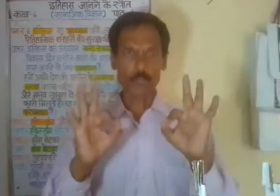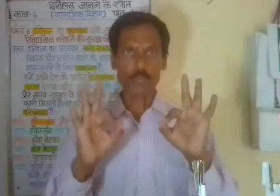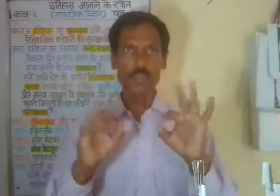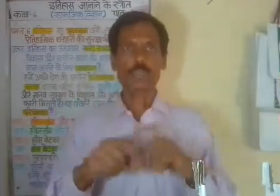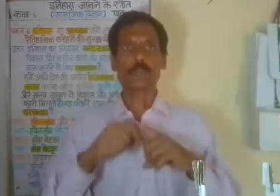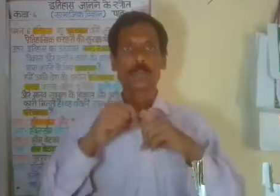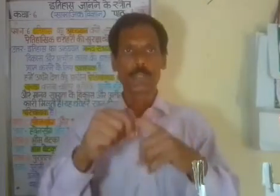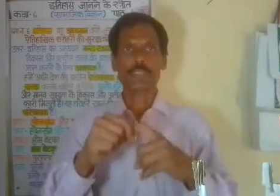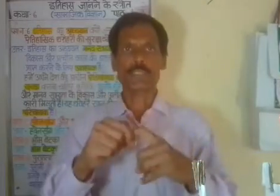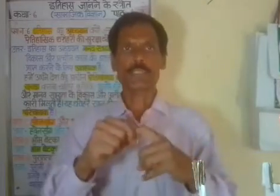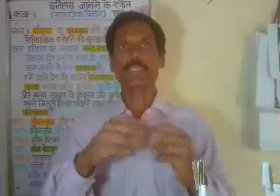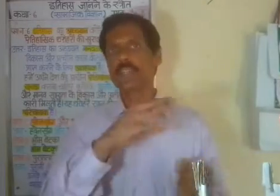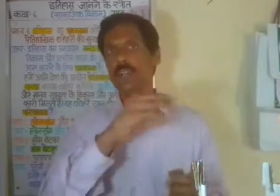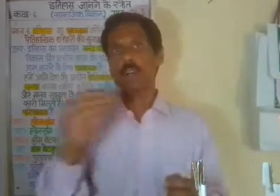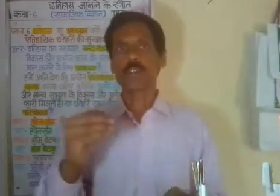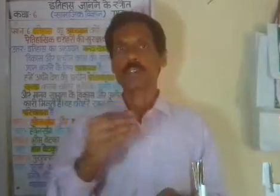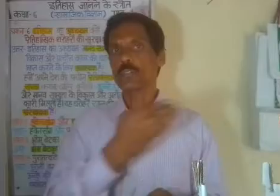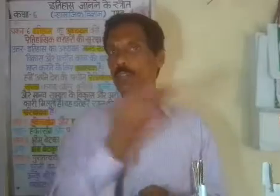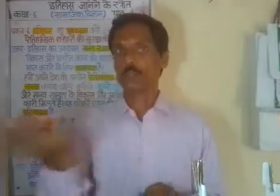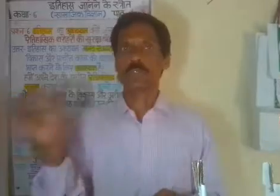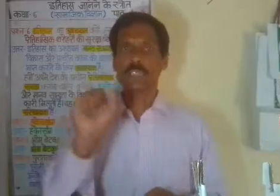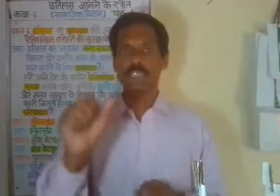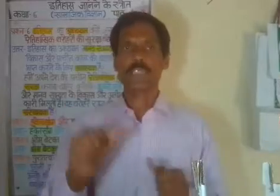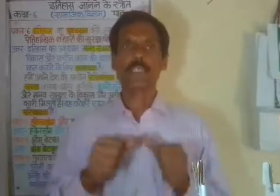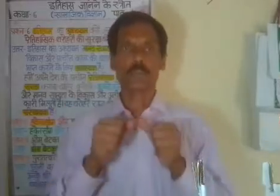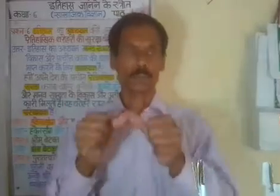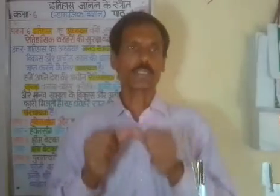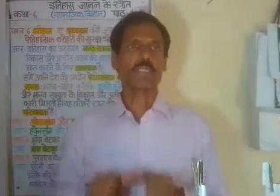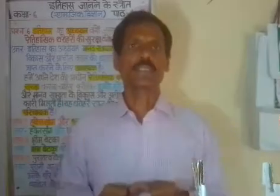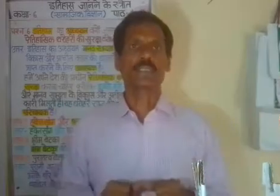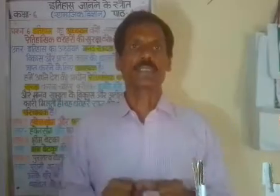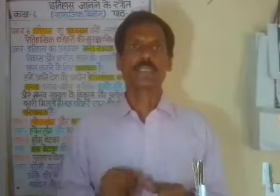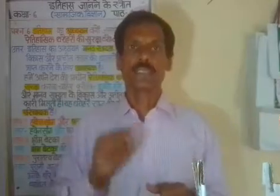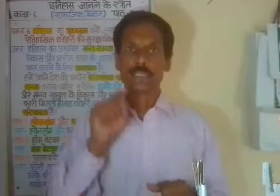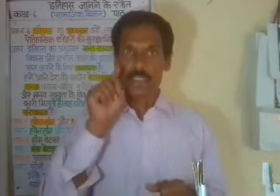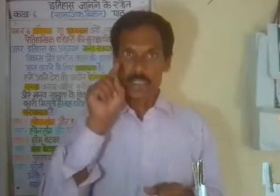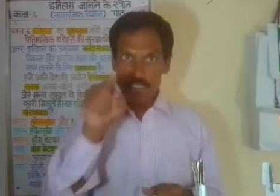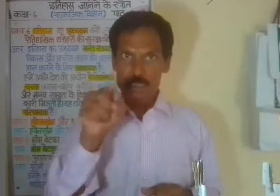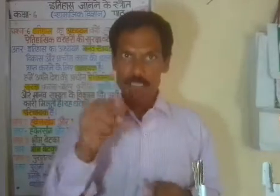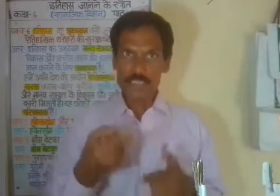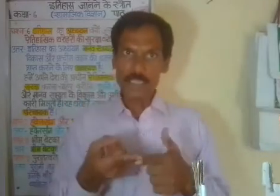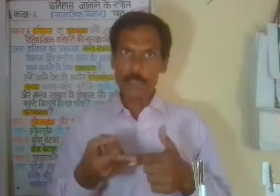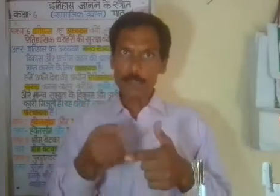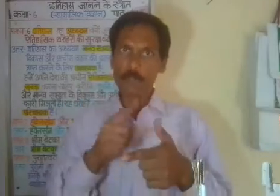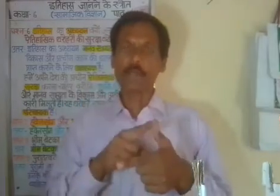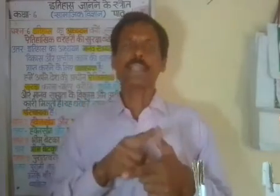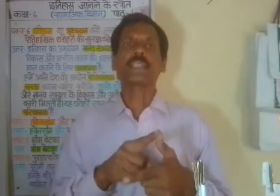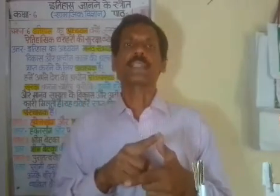महत्वपूर्ण प्रश्न और उनके उत्तर। इससे पहले